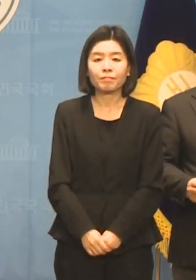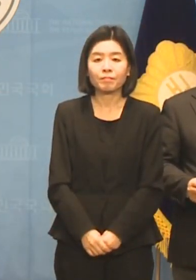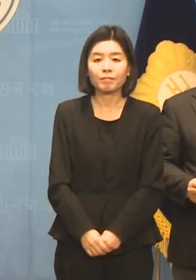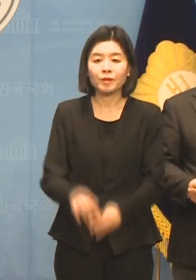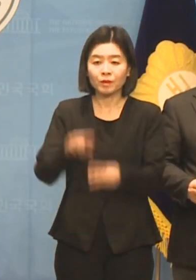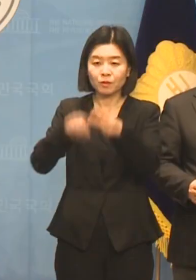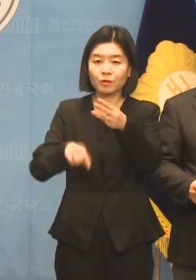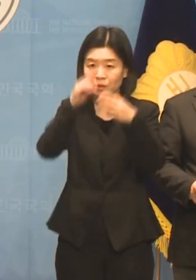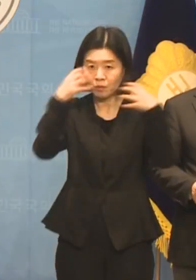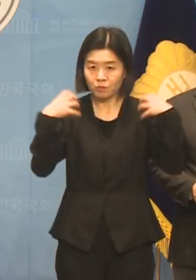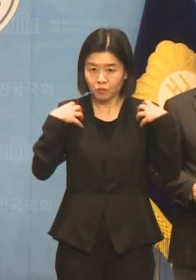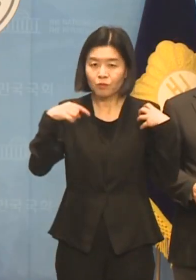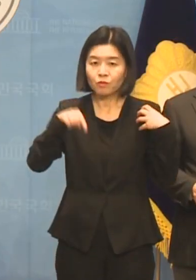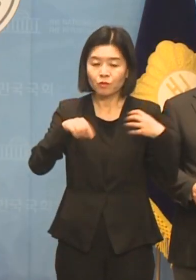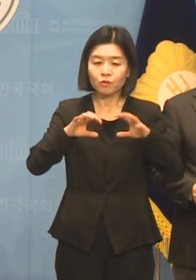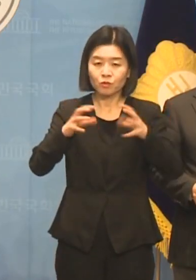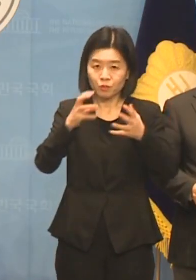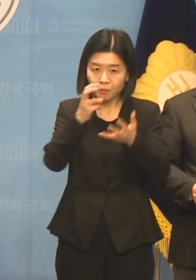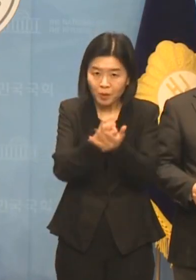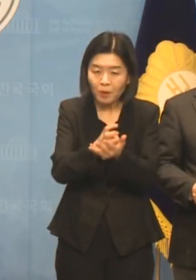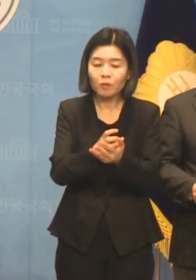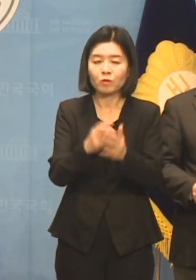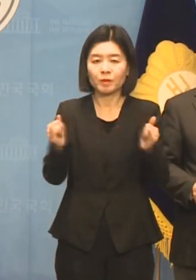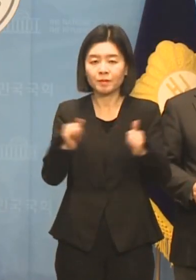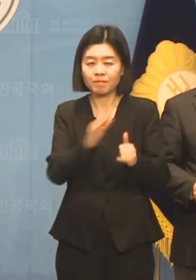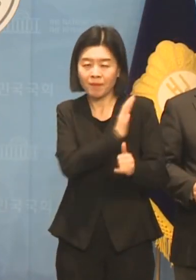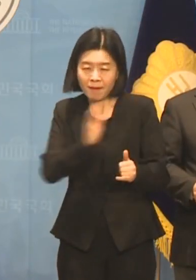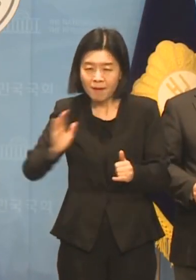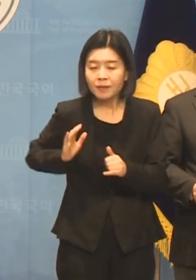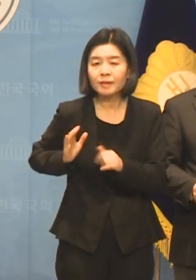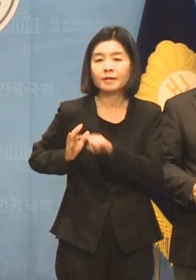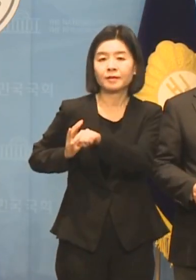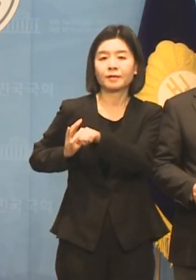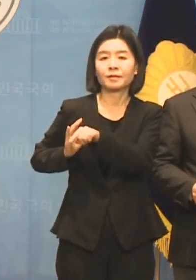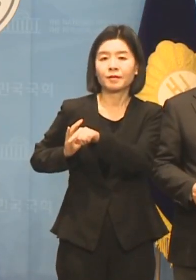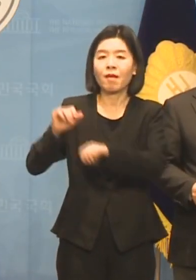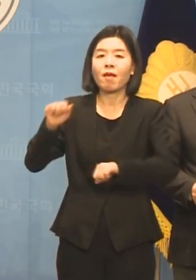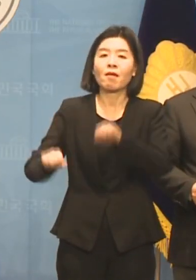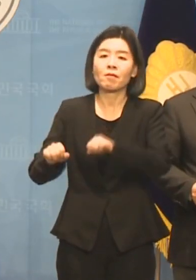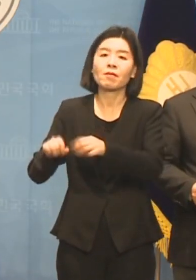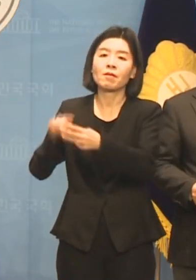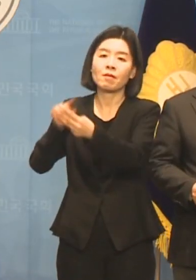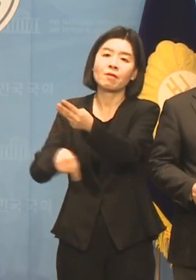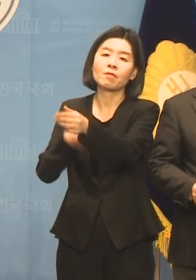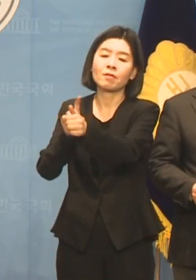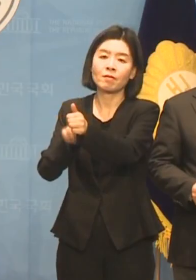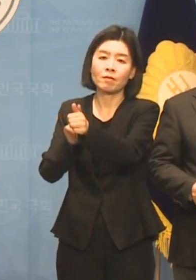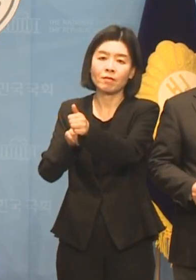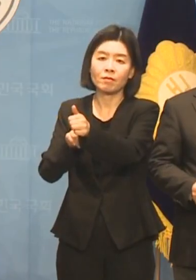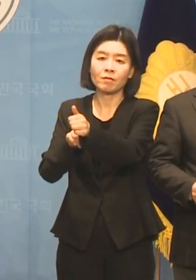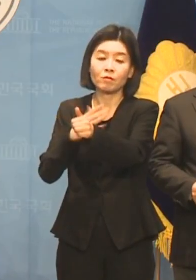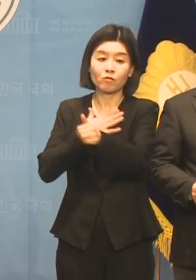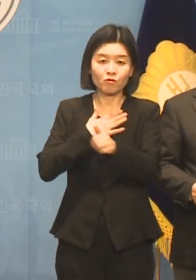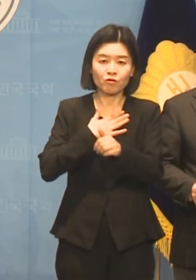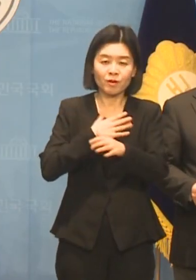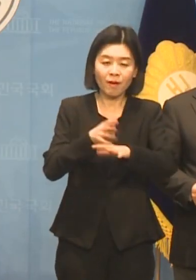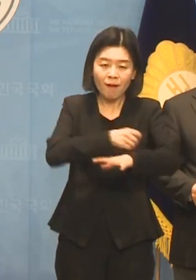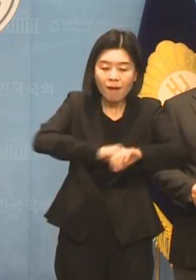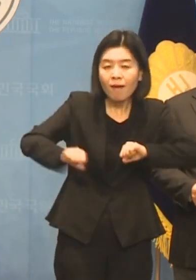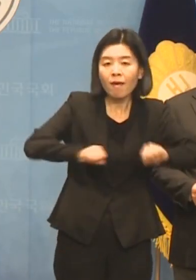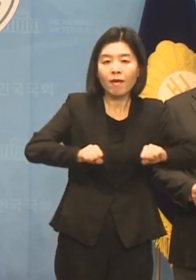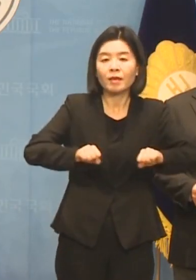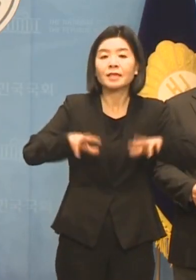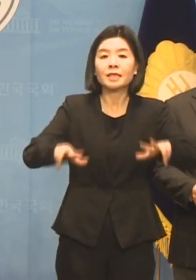윤석열 정권은 헌법과 국민을 배신한 반역 행위를 저질렀습니다. 그래서 우리가 나섰습니다. 더